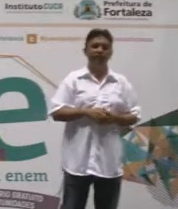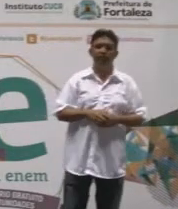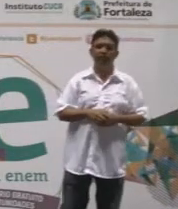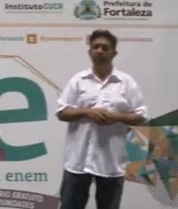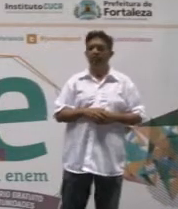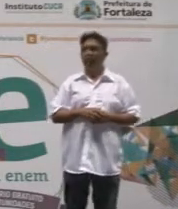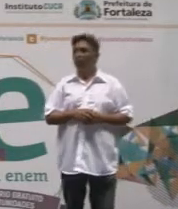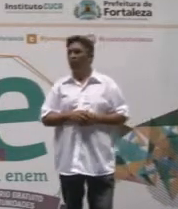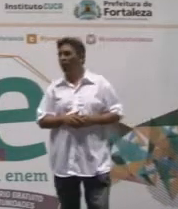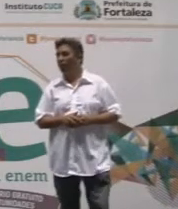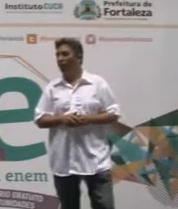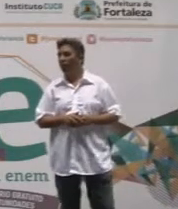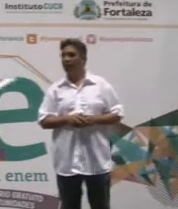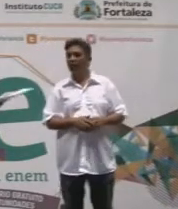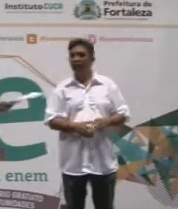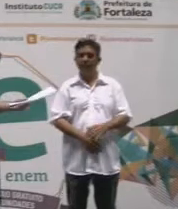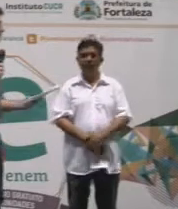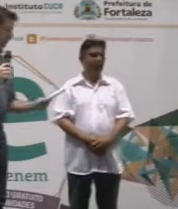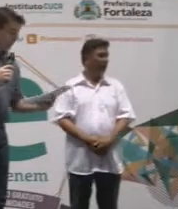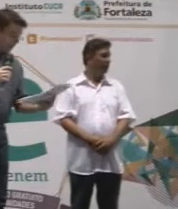Ok, pessoal? Muito bem.